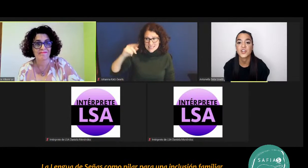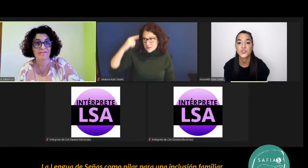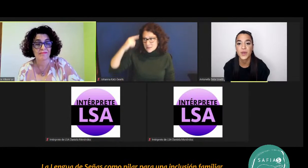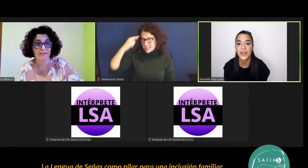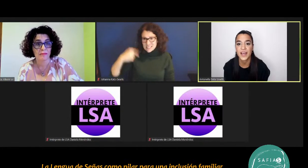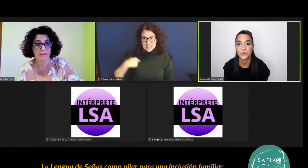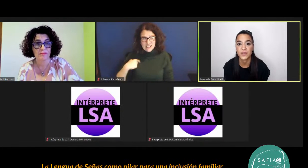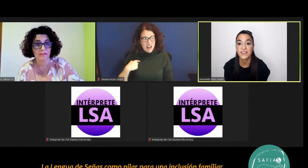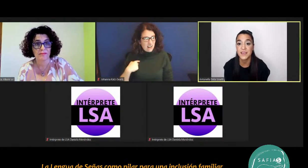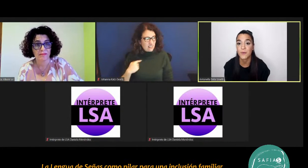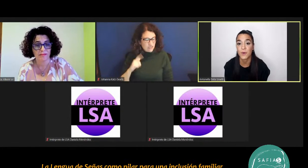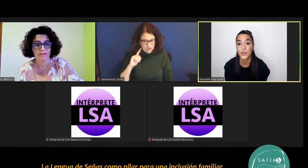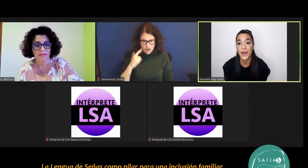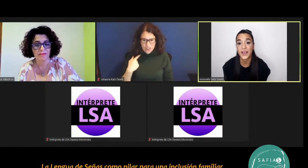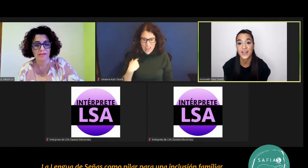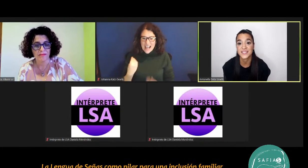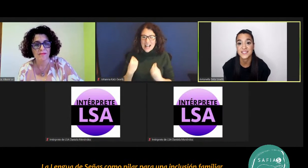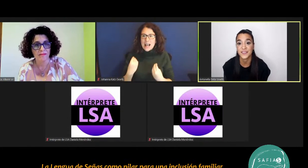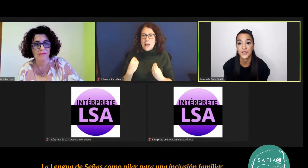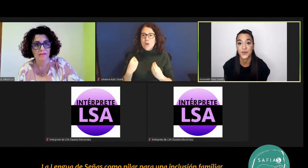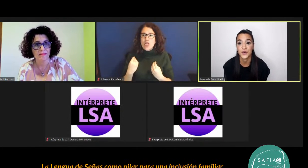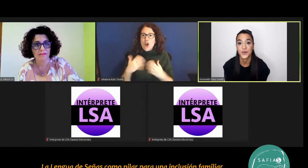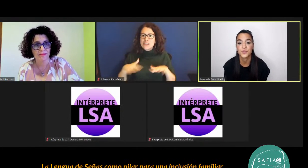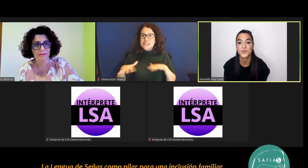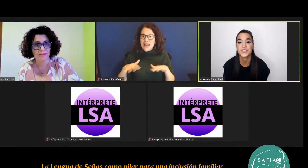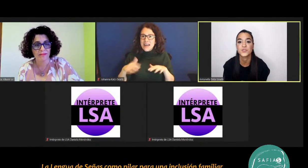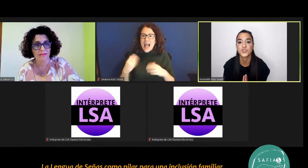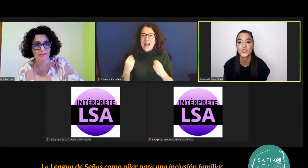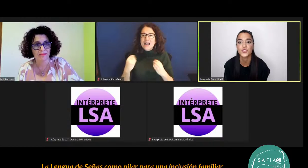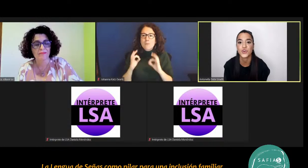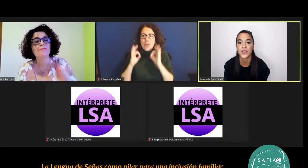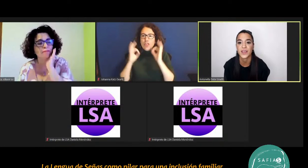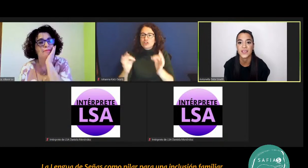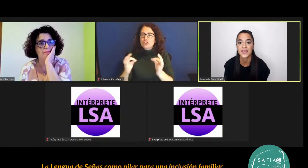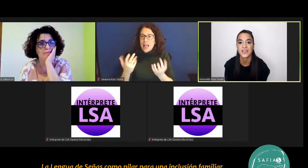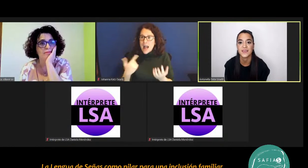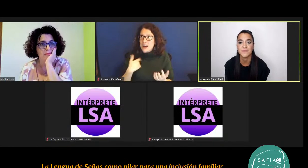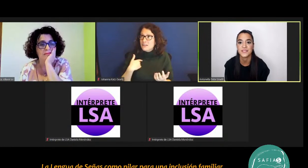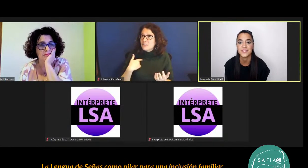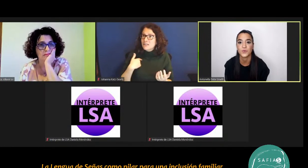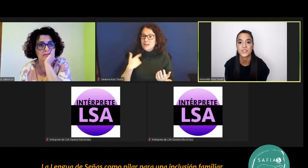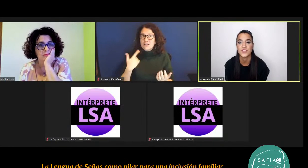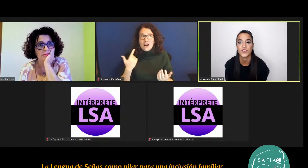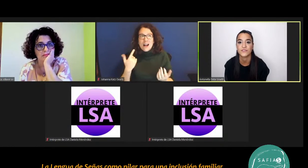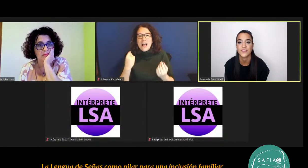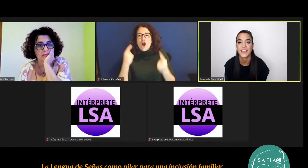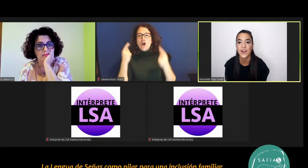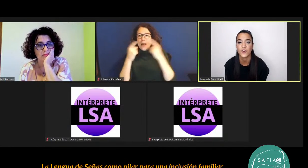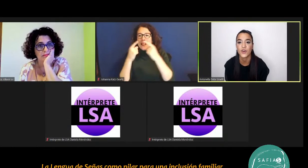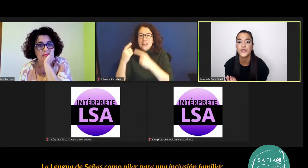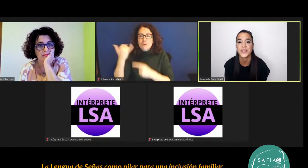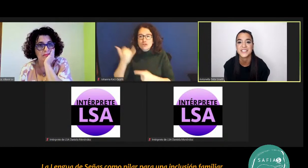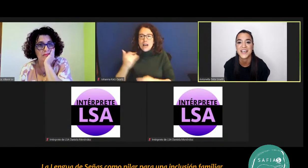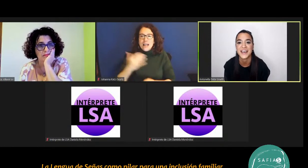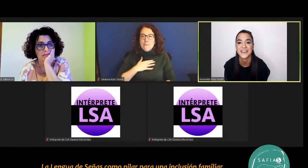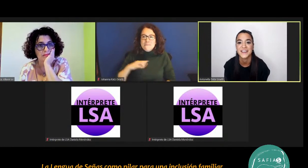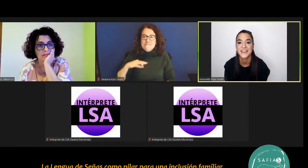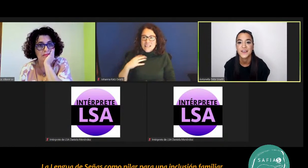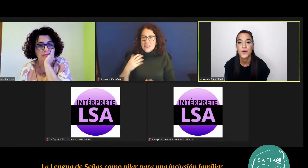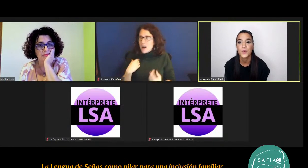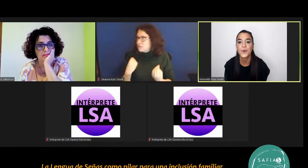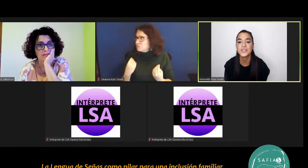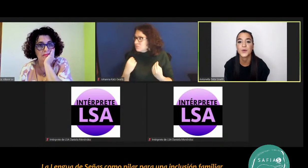que ayudan a la autoestima cuando vas creciendo. Porque si yo soy sorda y mi situación, ¿qué hago? ¿A dónde voy a